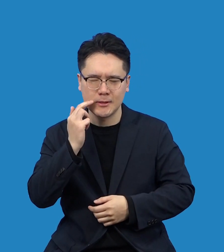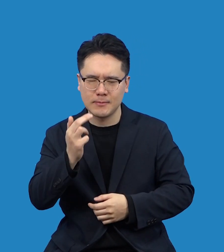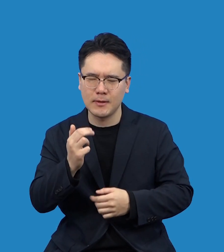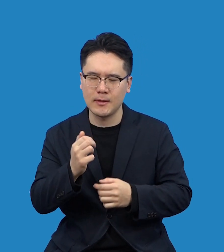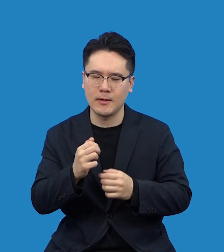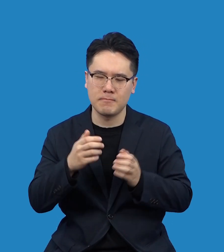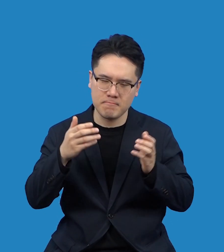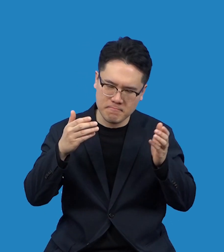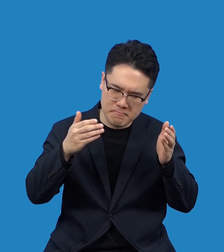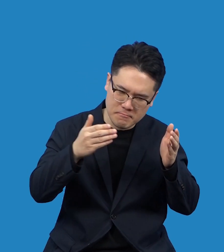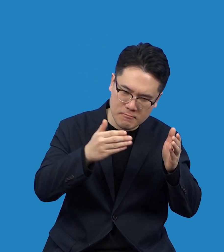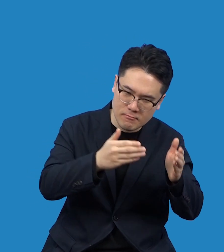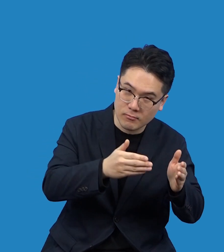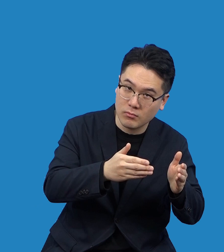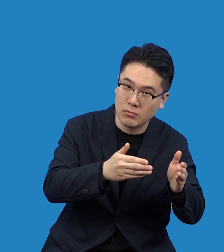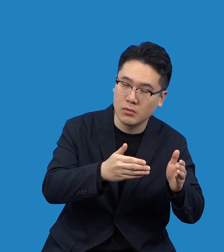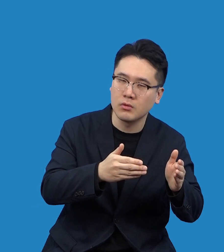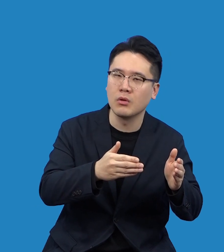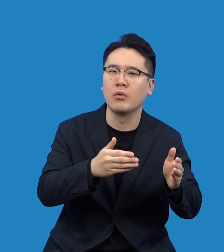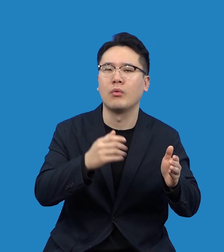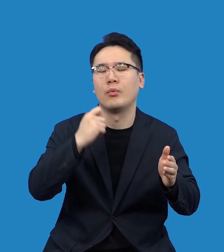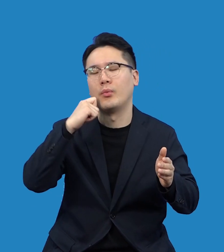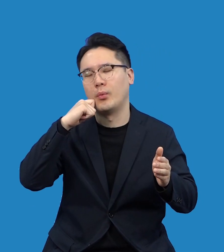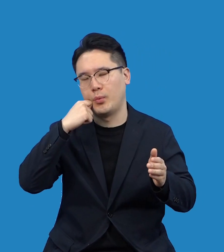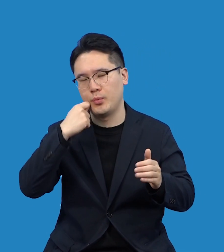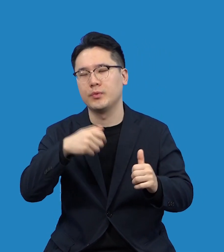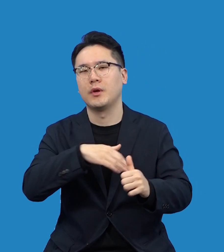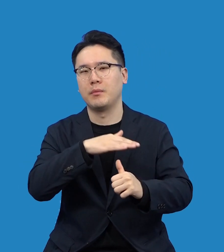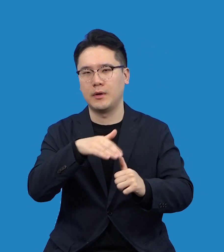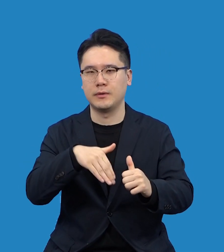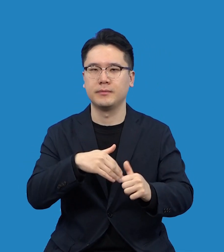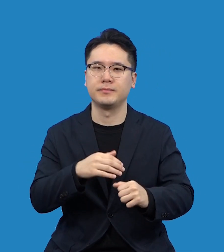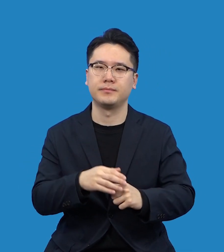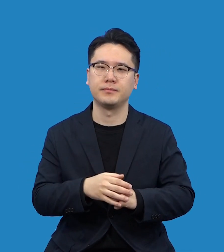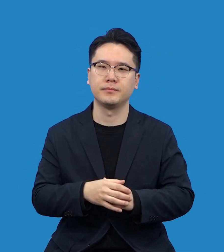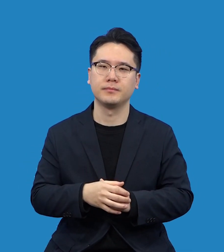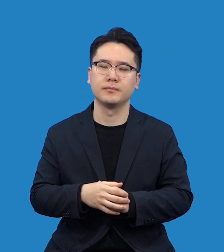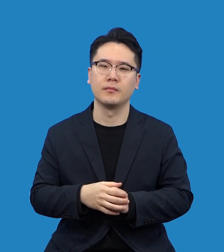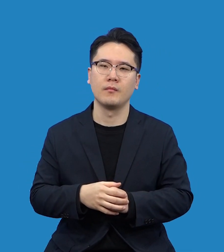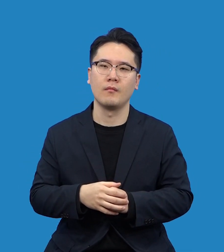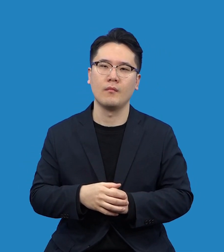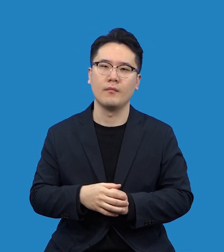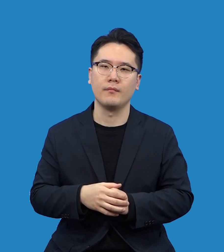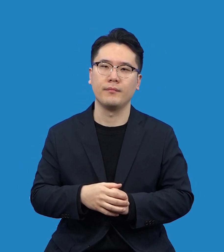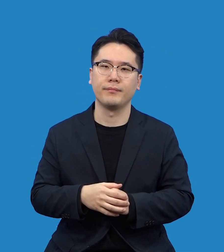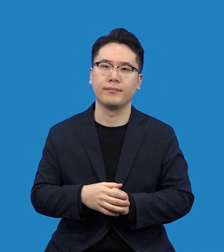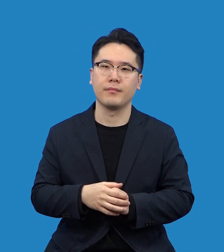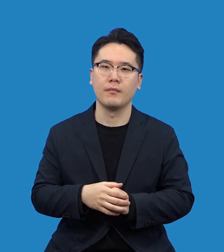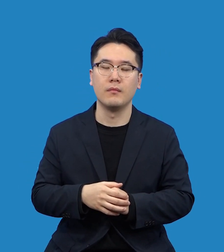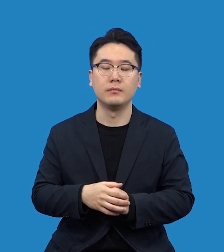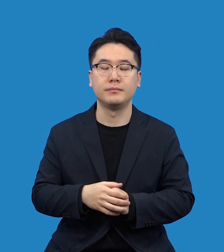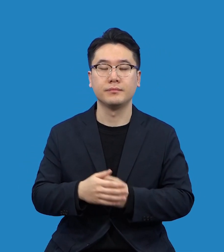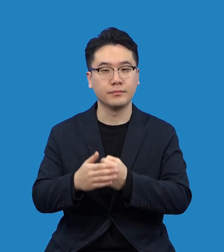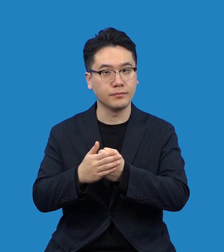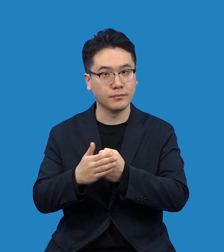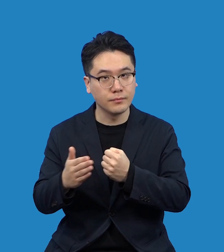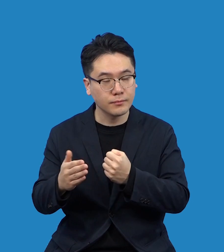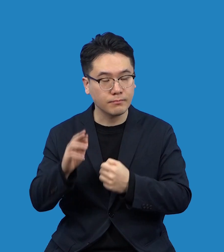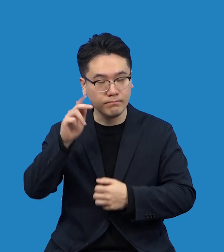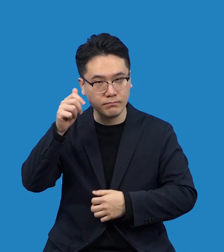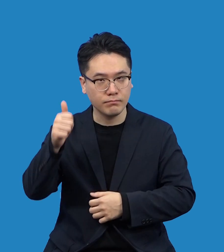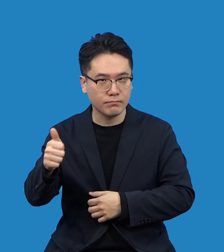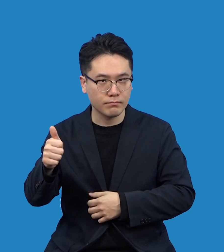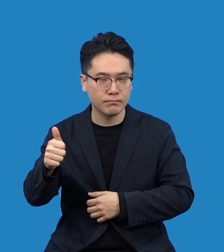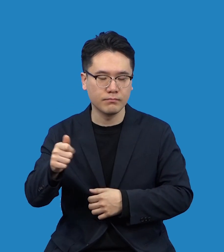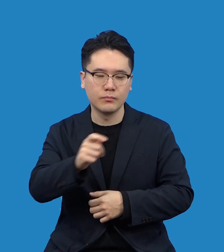없는 형편이었던 거죠. 그래서 도리어 바울은 고린도 교회